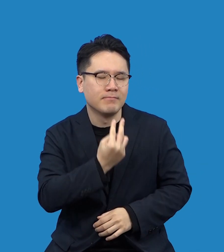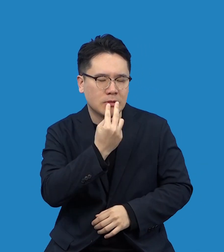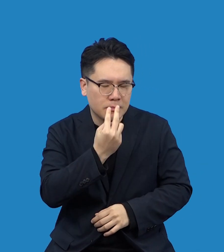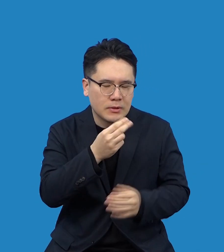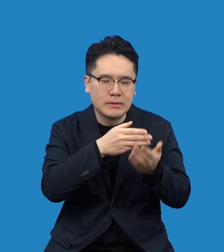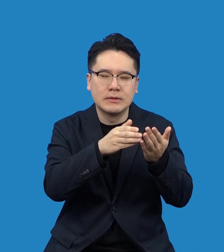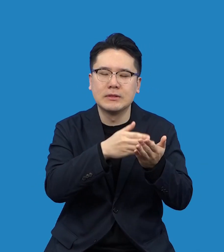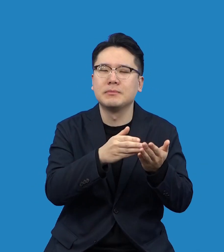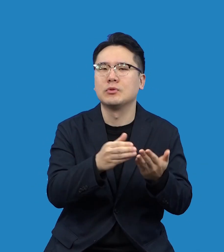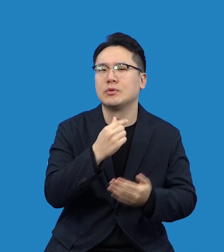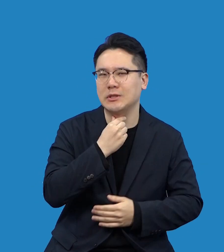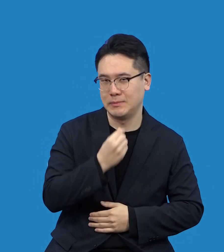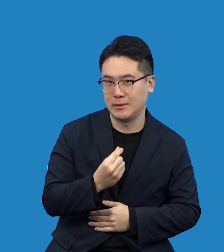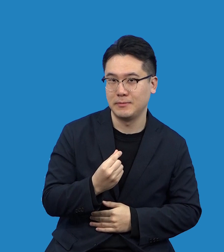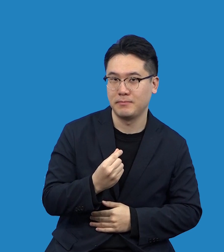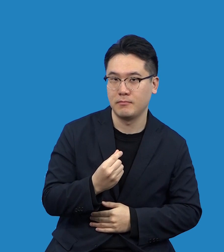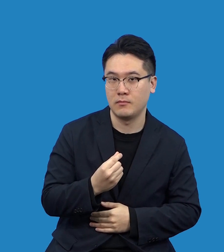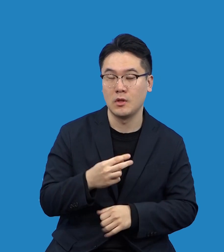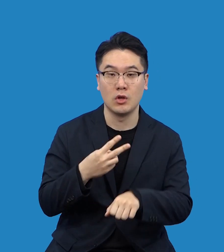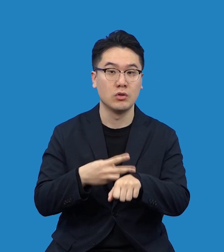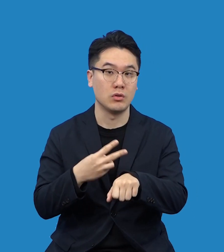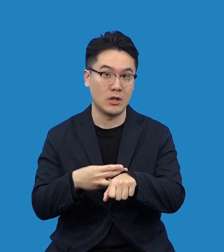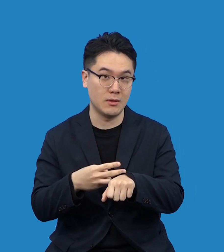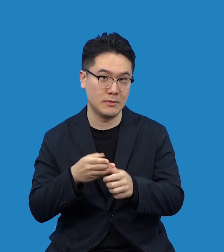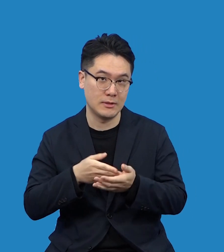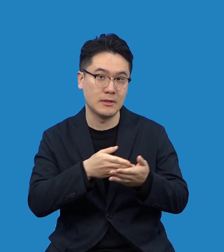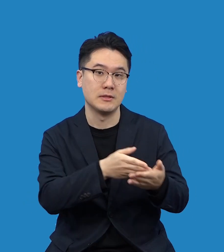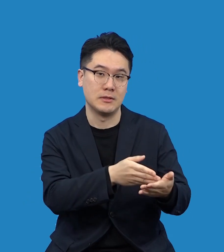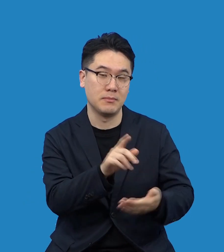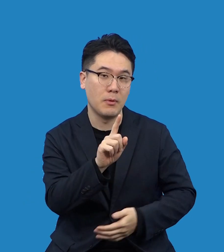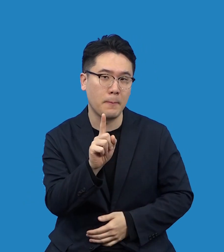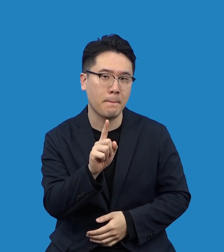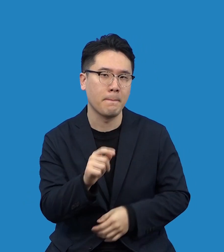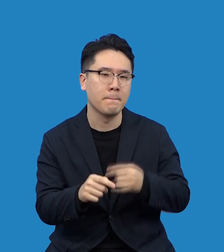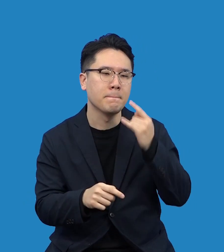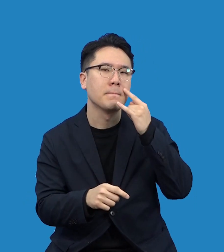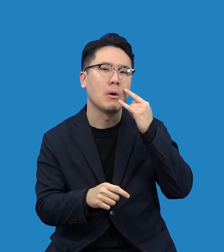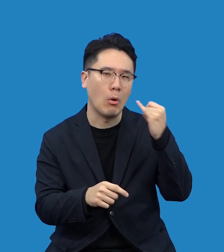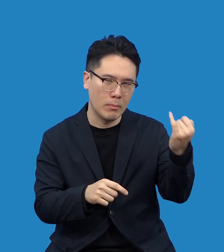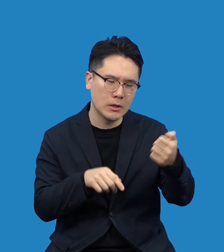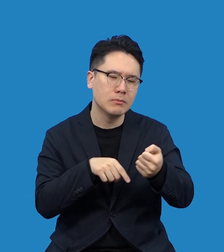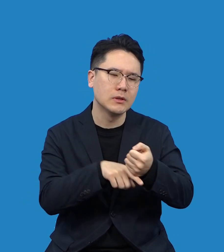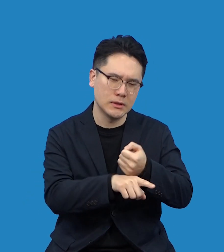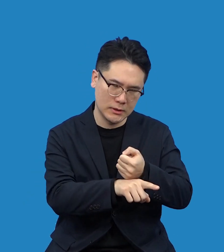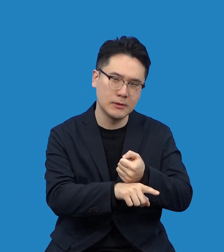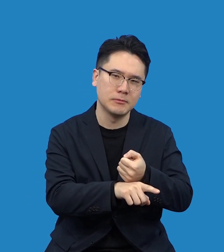다른 의견을 제시했습니다. 어머님 뜻이 그러하시니